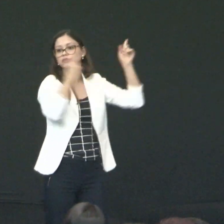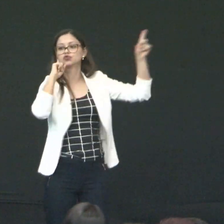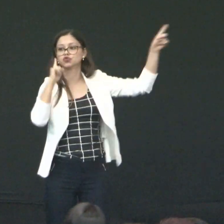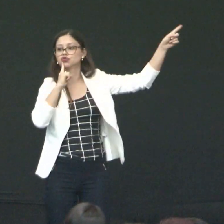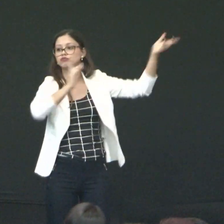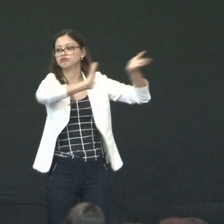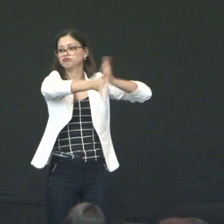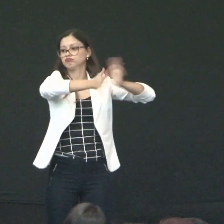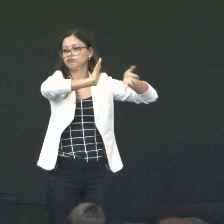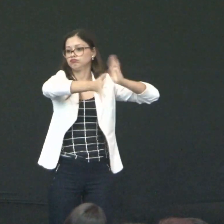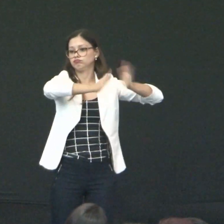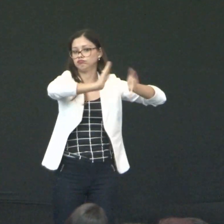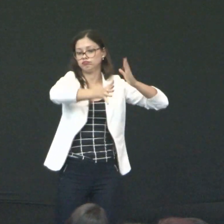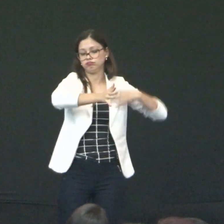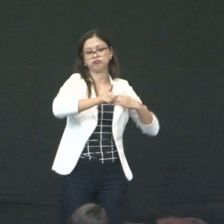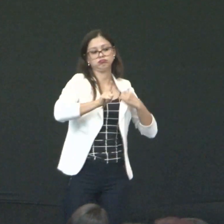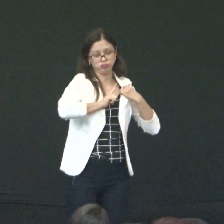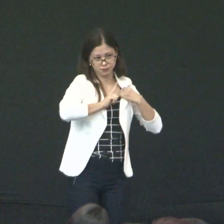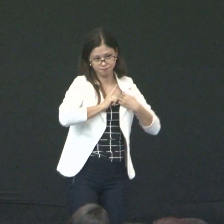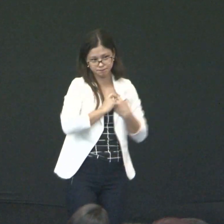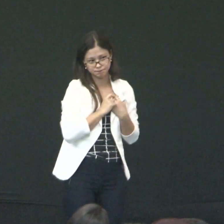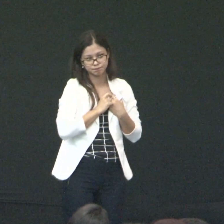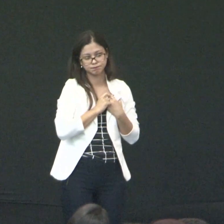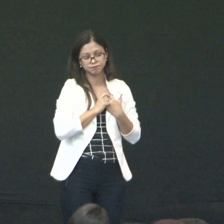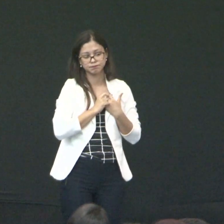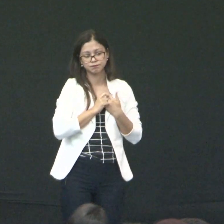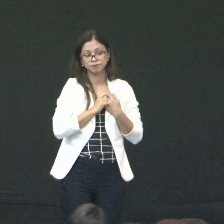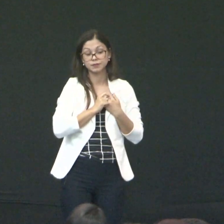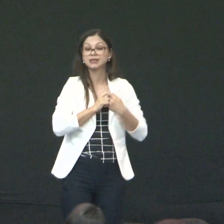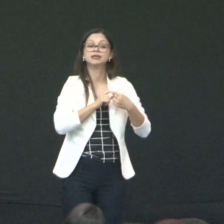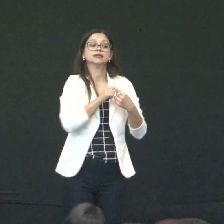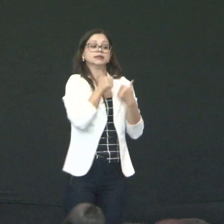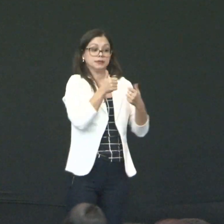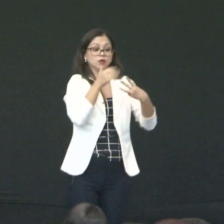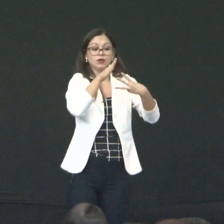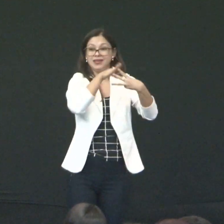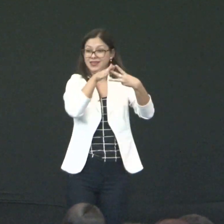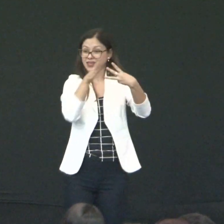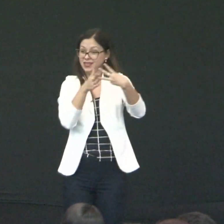retorno que vai ser redimensionado para o palco.